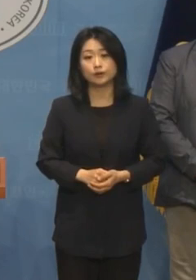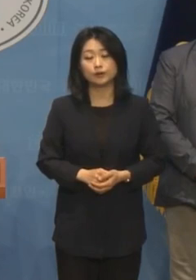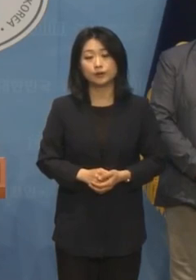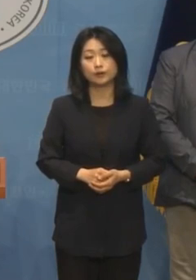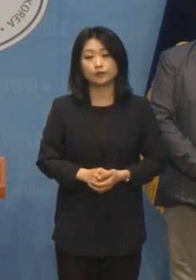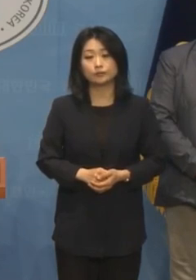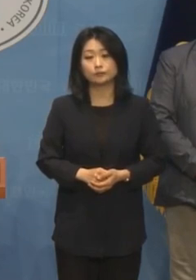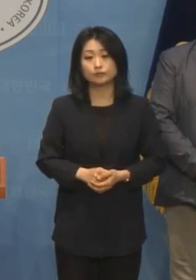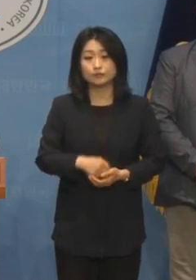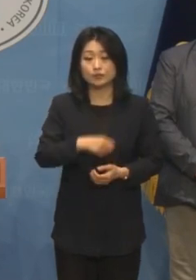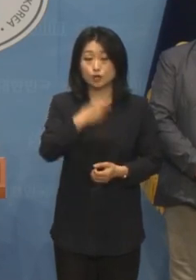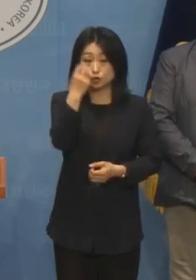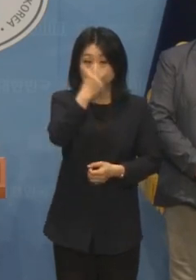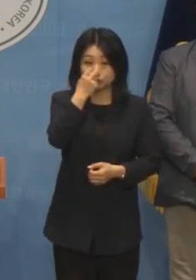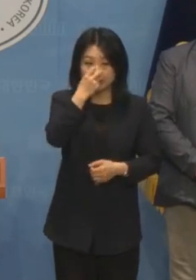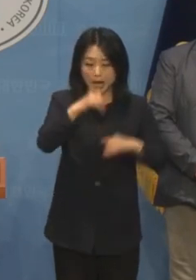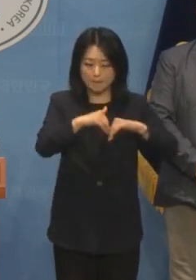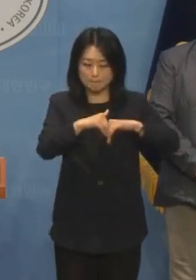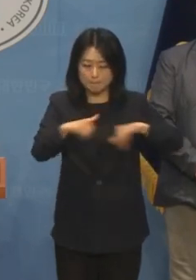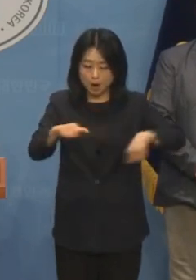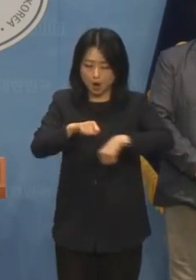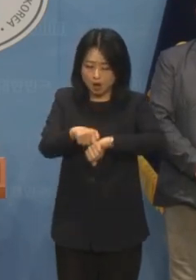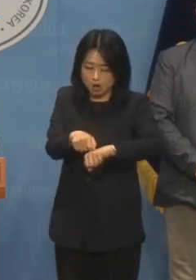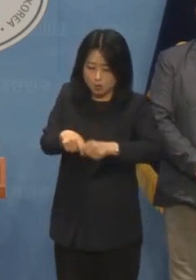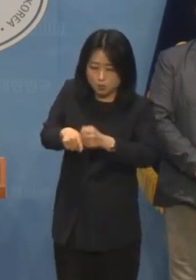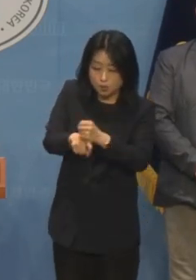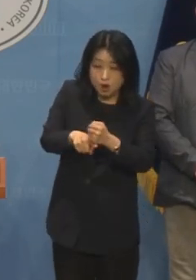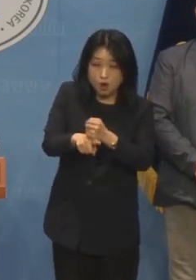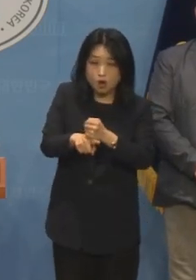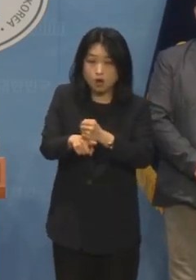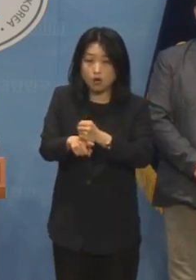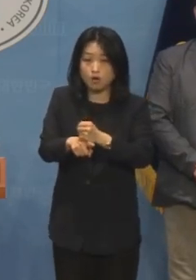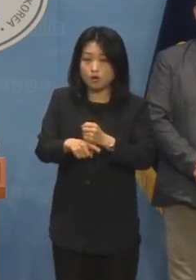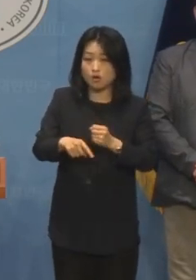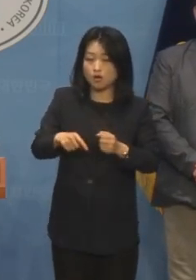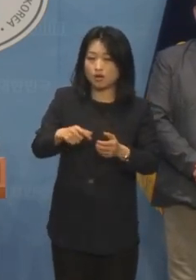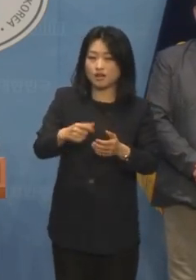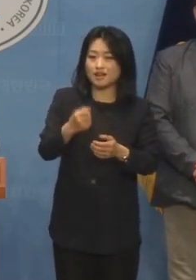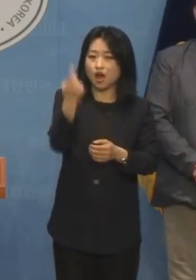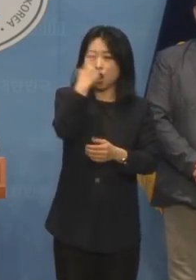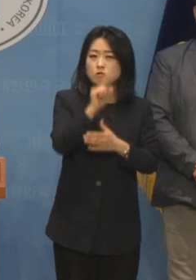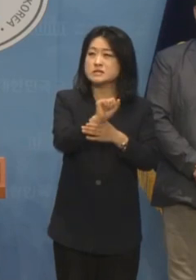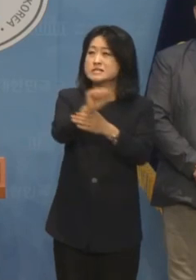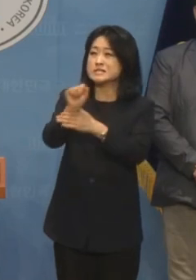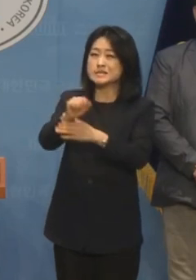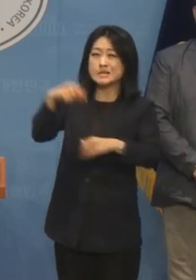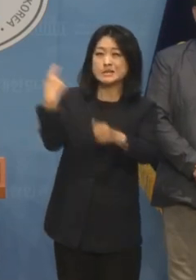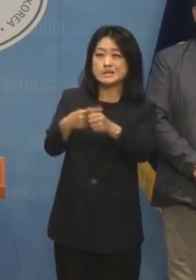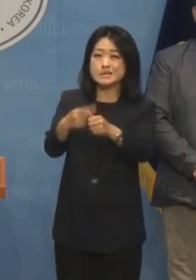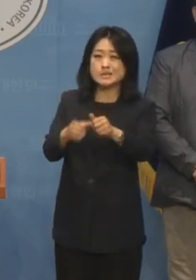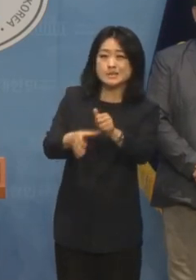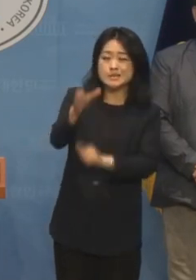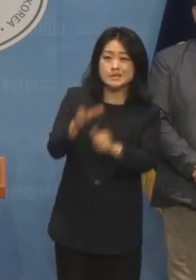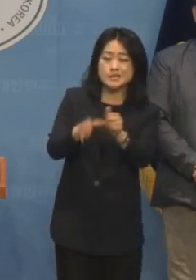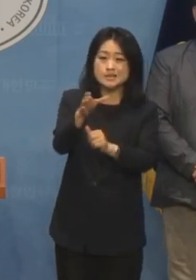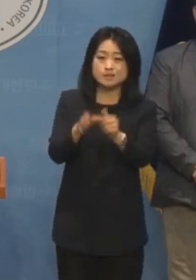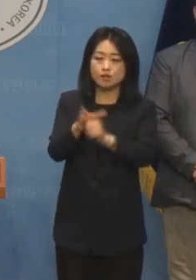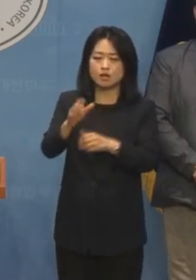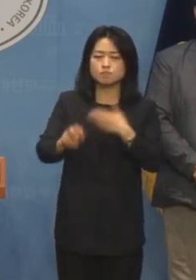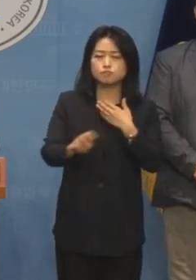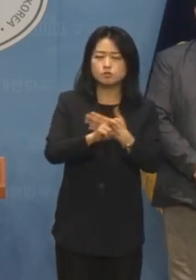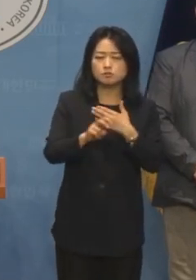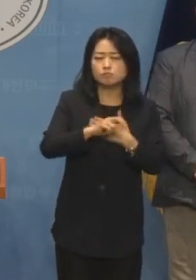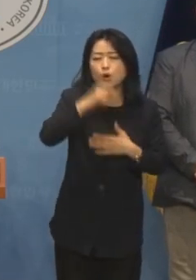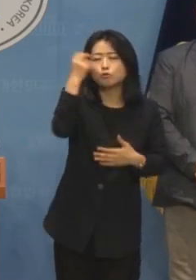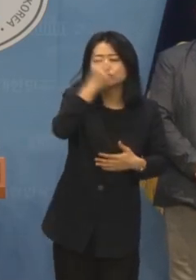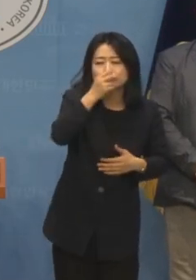그것이 무리한 별건 수사, 망신주기 수사, 여론재판, 강압수사, 회유 협박 등등 온갖 불법